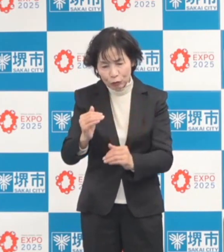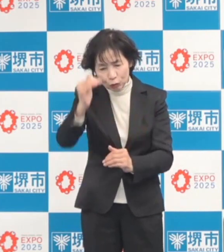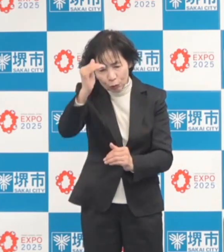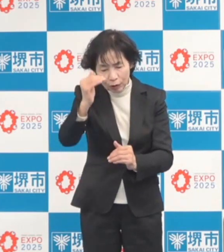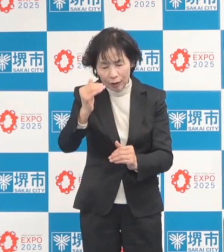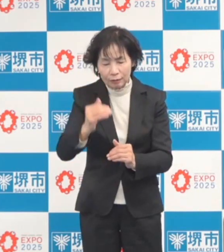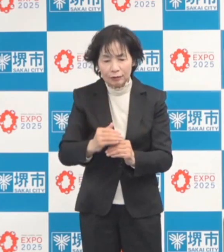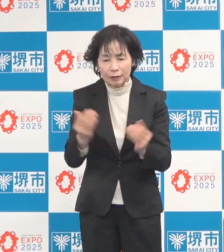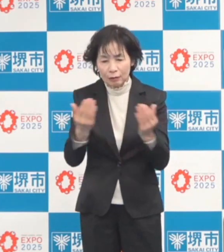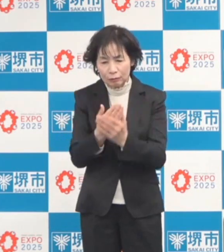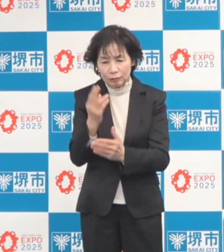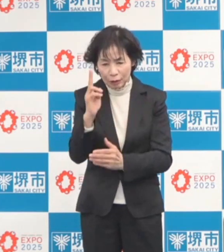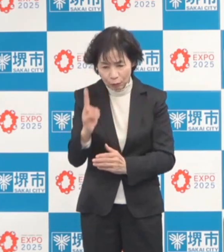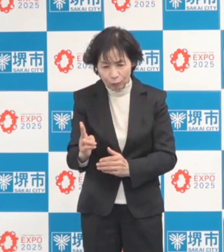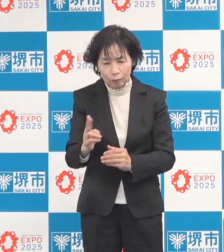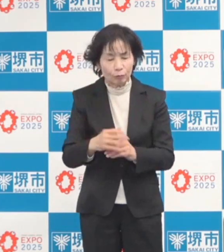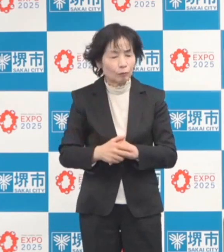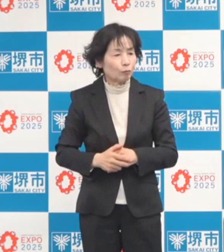今回